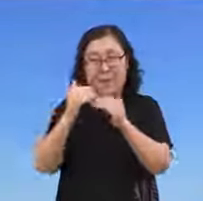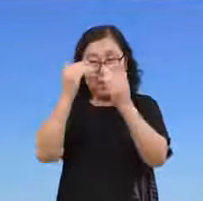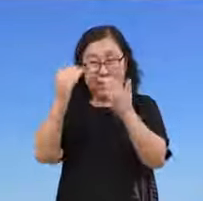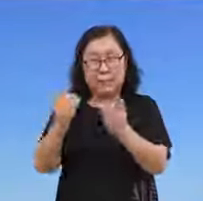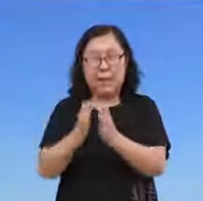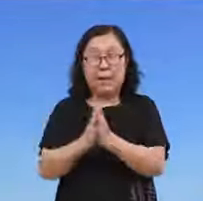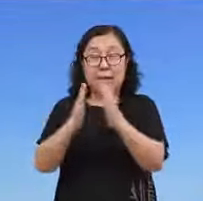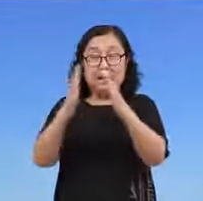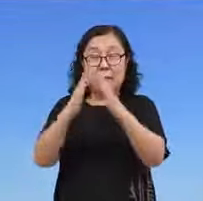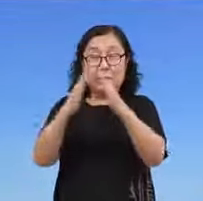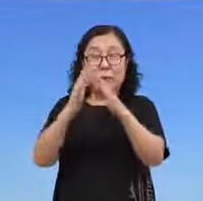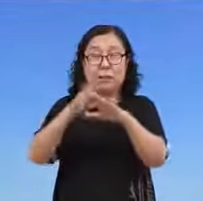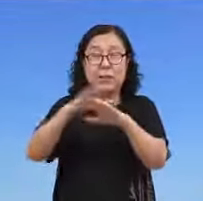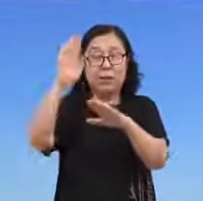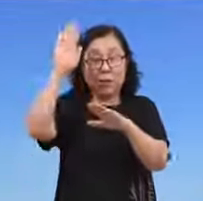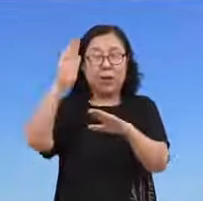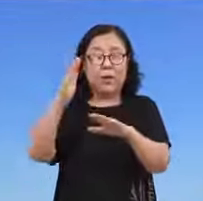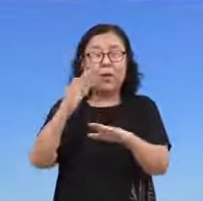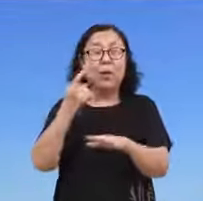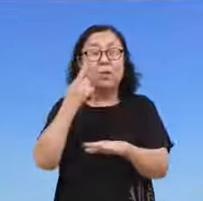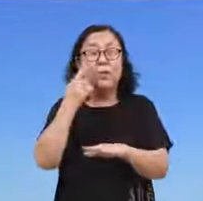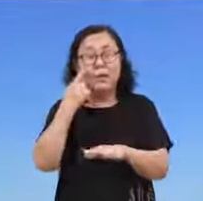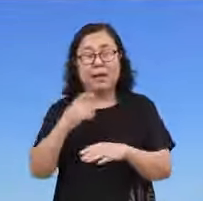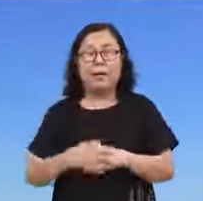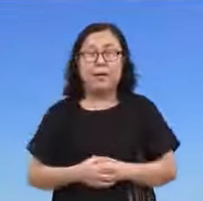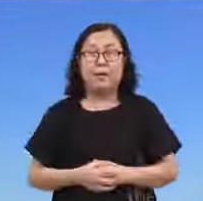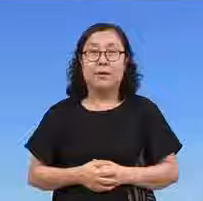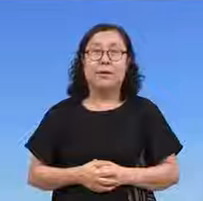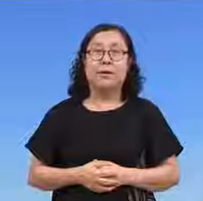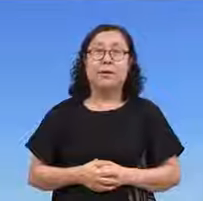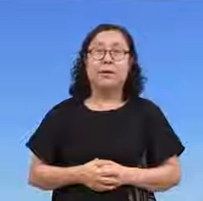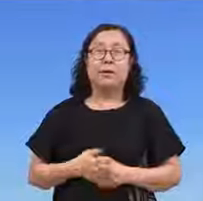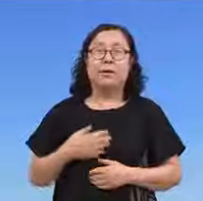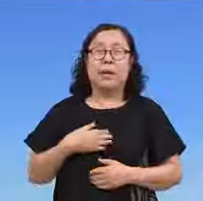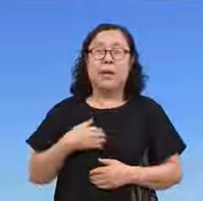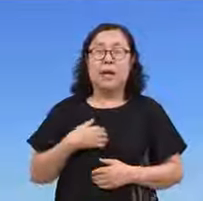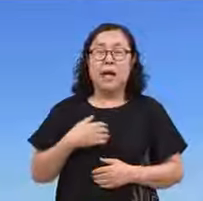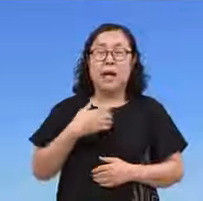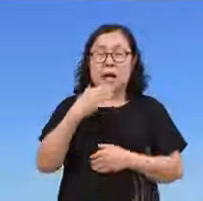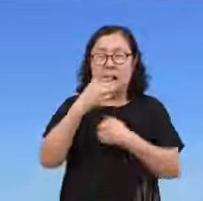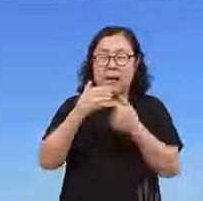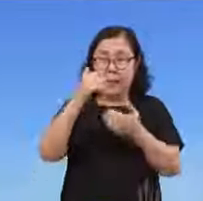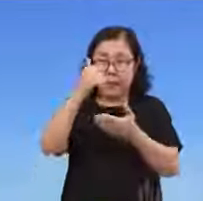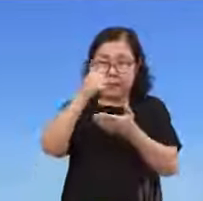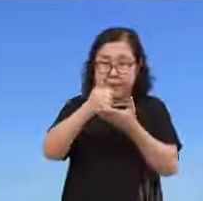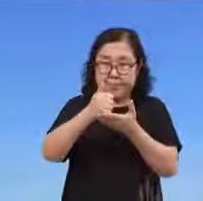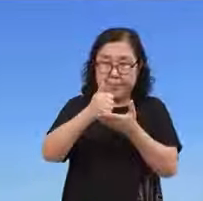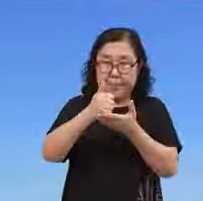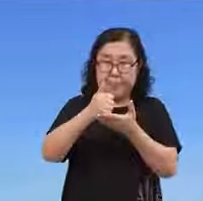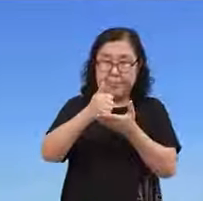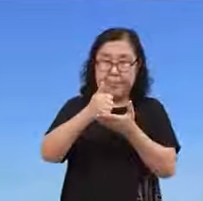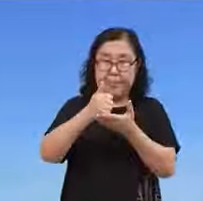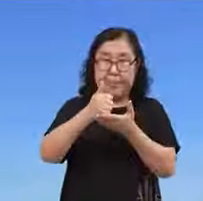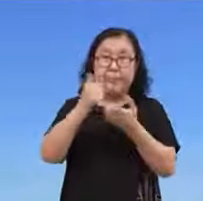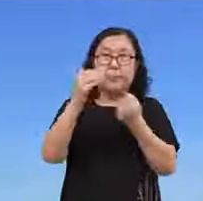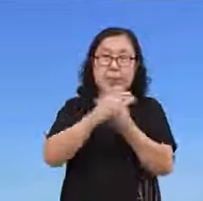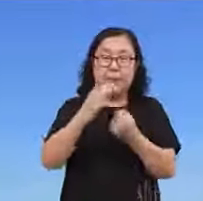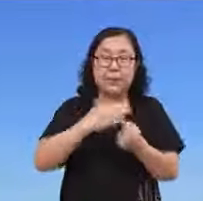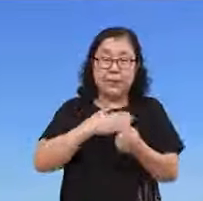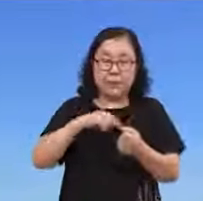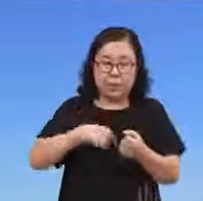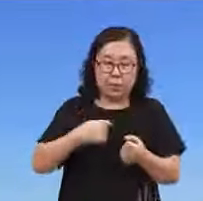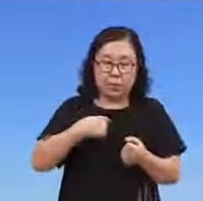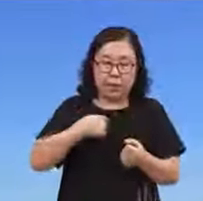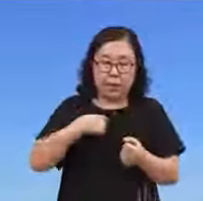사람. 이게 다 신학교 1학년 때 내 민낯을 드러내신 하나님 때문에 제가